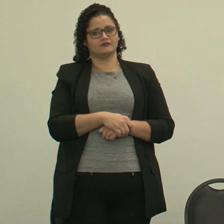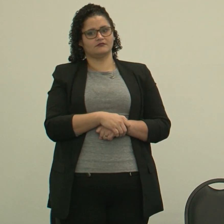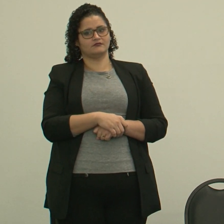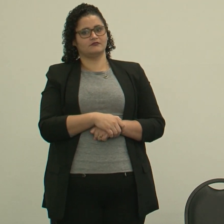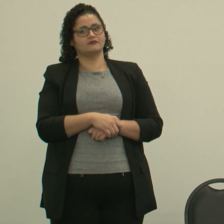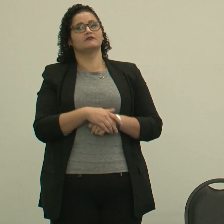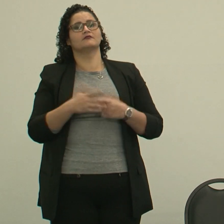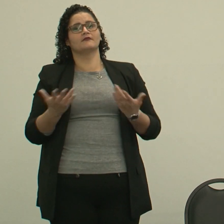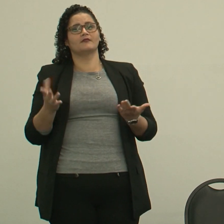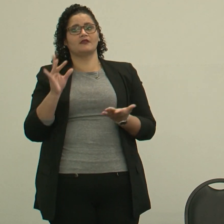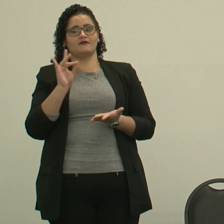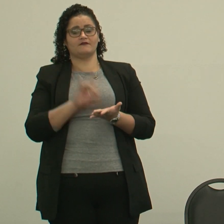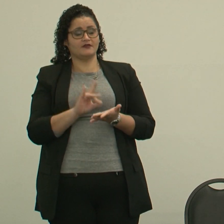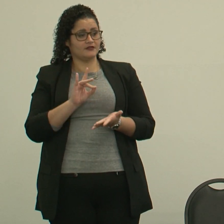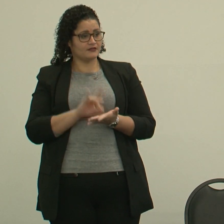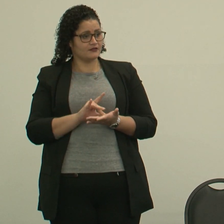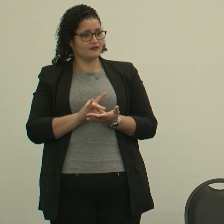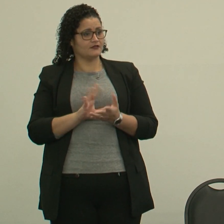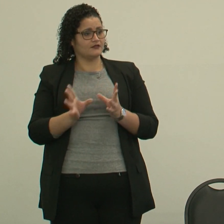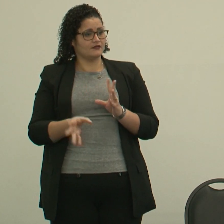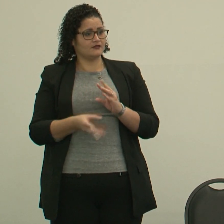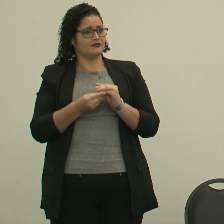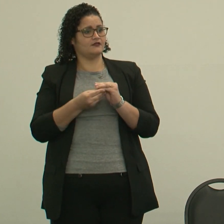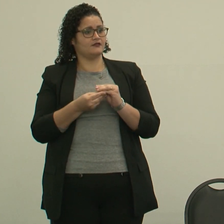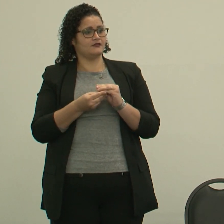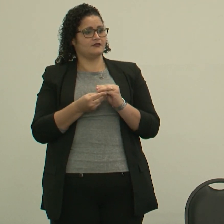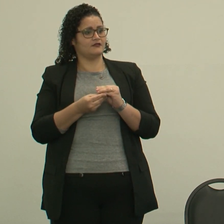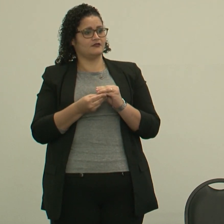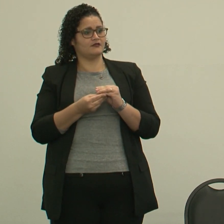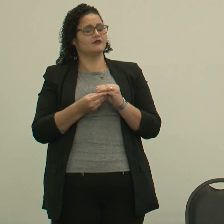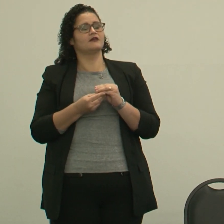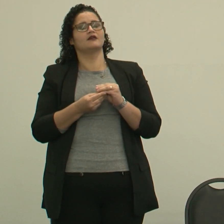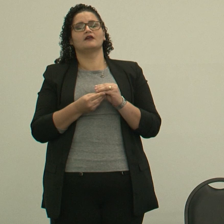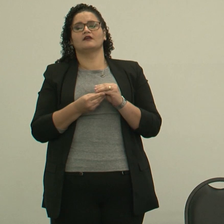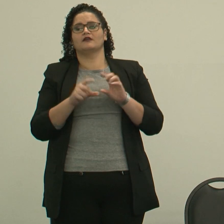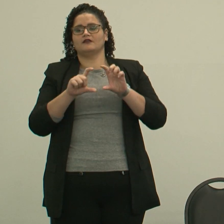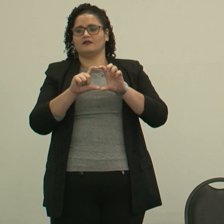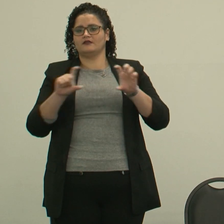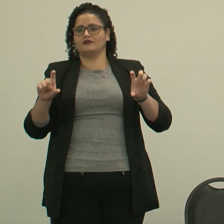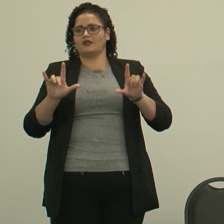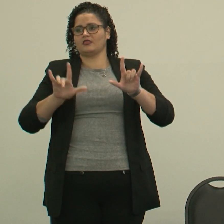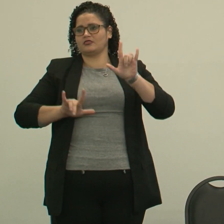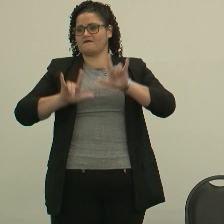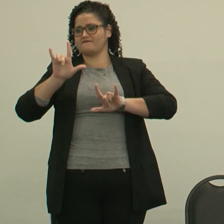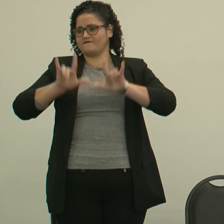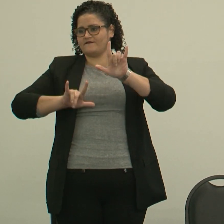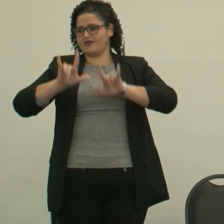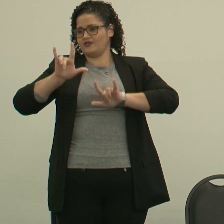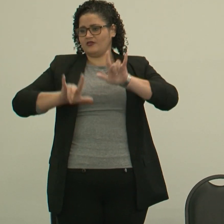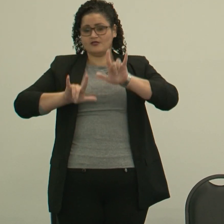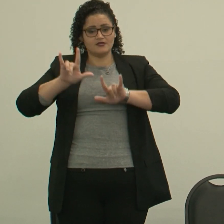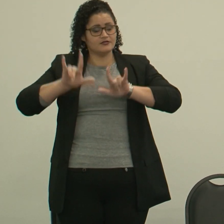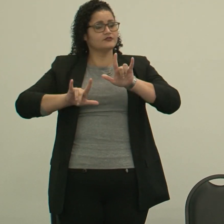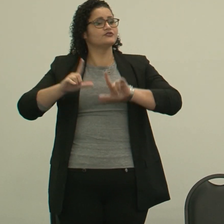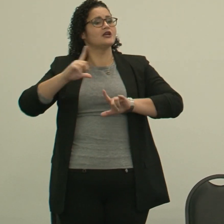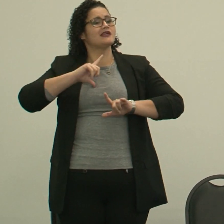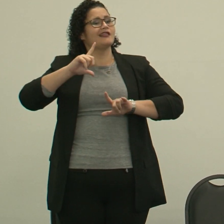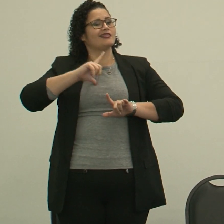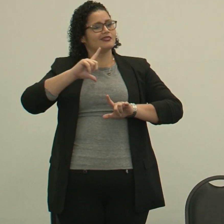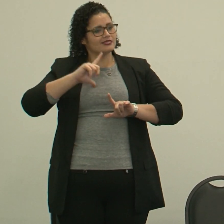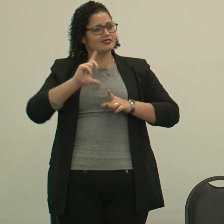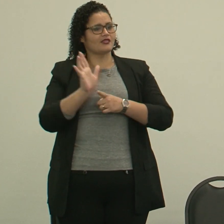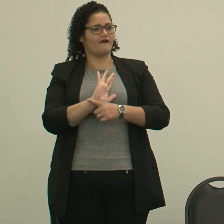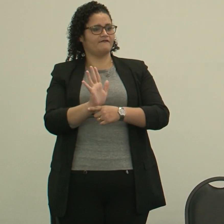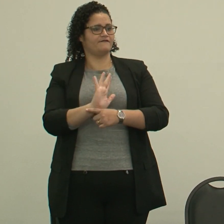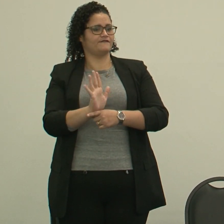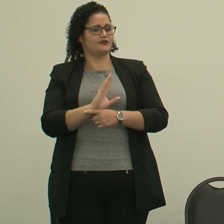Na verdade, é só uma ideia para complementar a tirinha, né? Na TV Inis, tem um vídeo